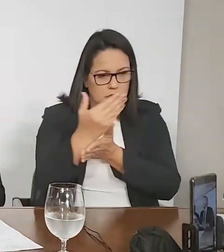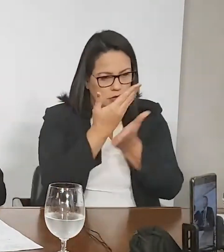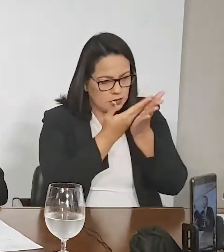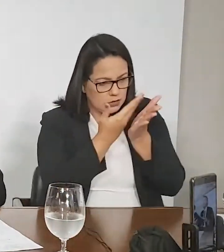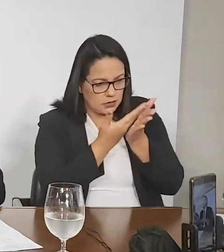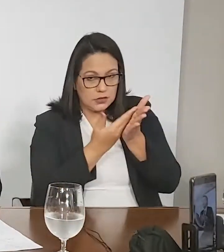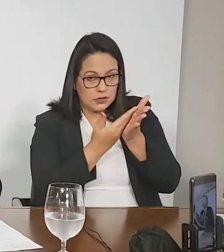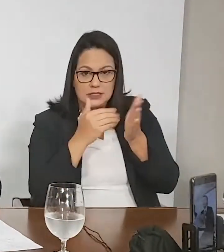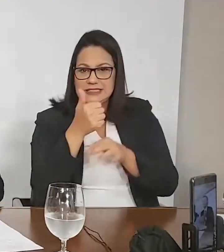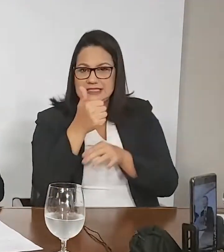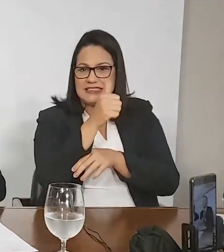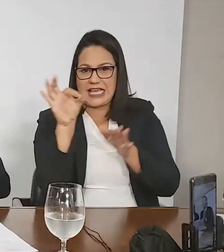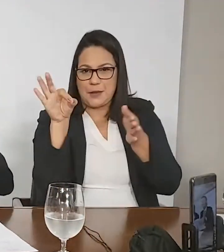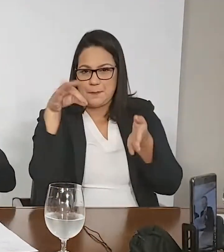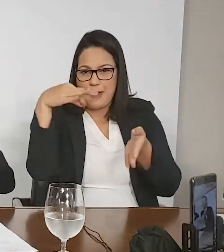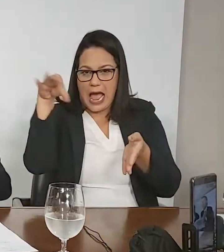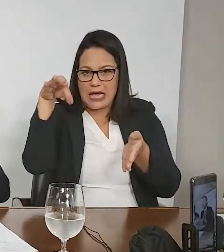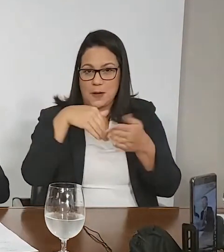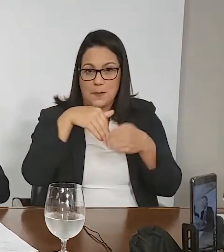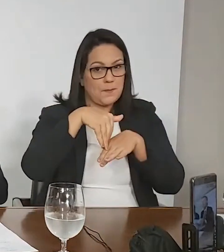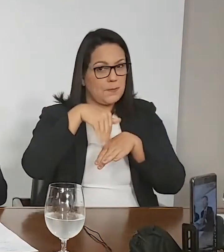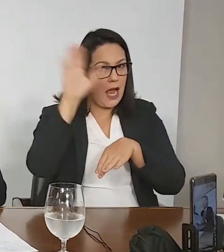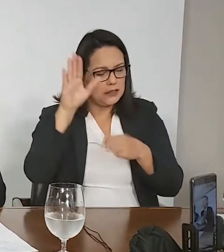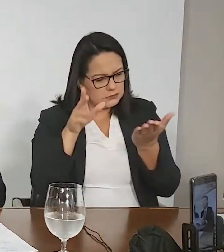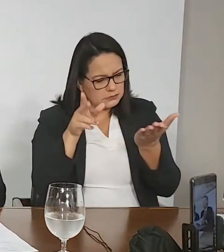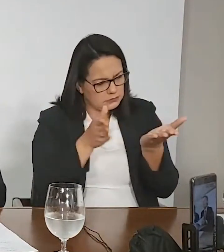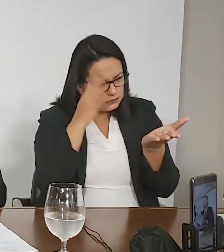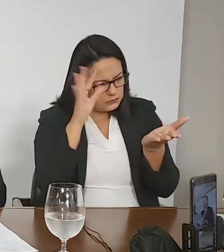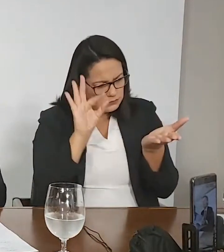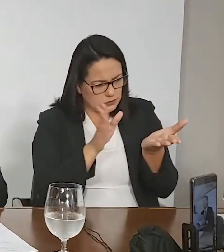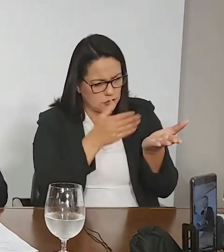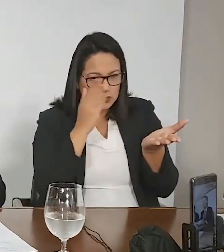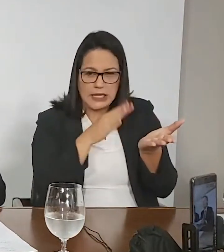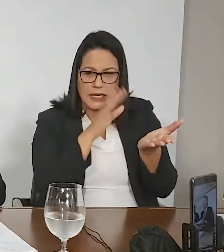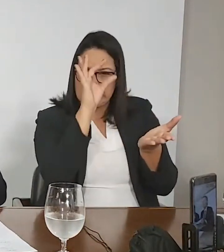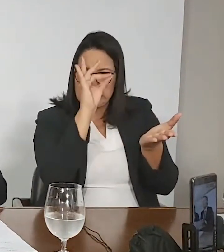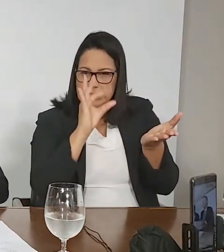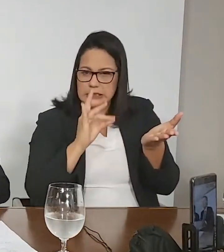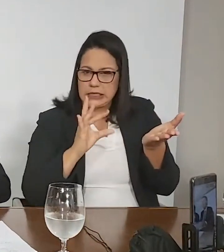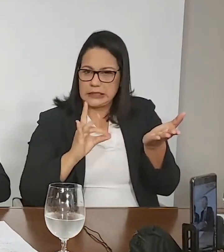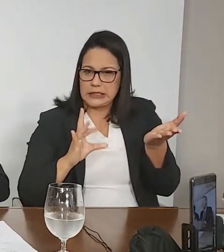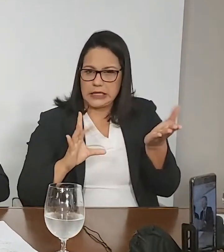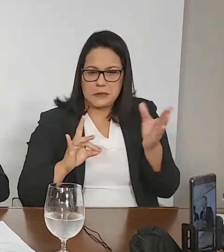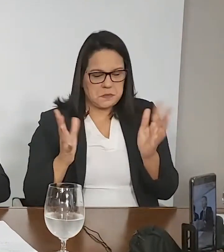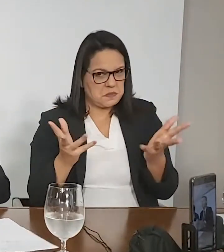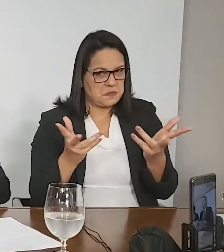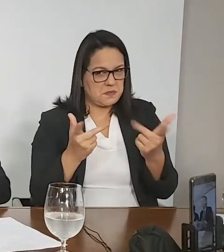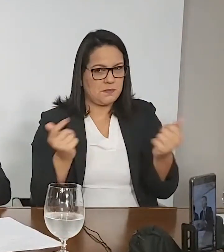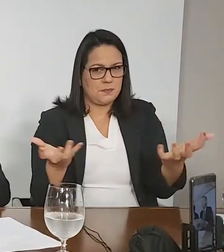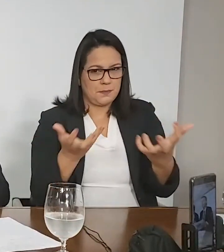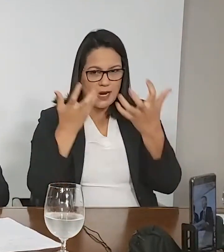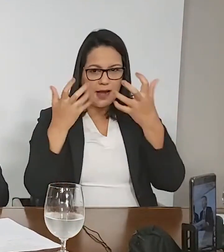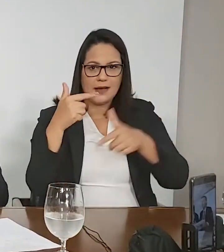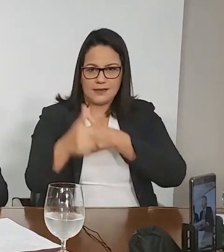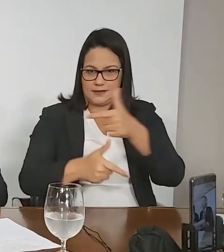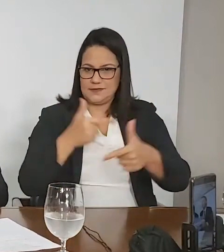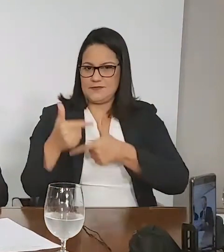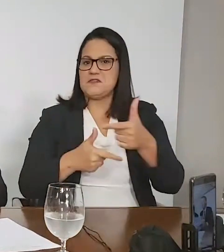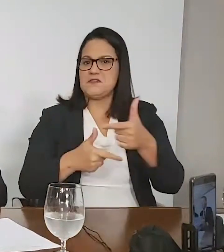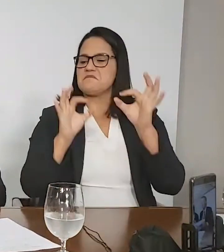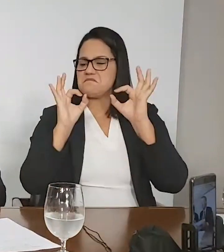de mais de 100 páginas, certo? Um trabalho magnífico, um